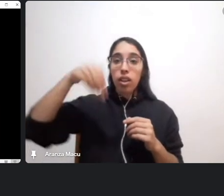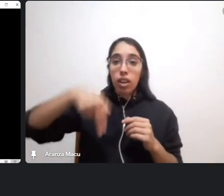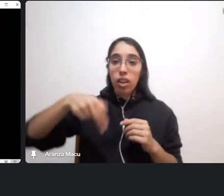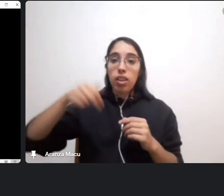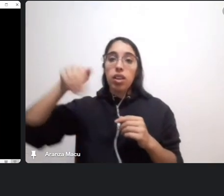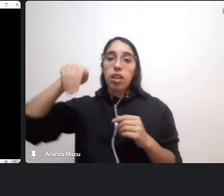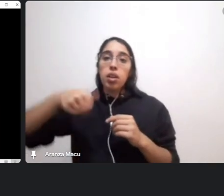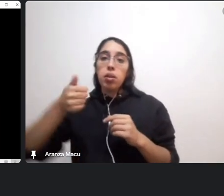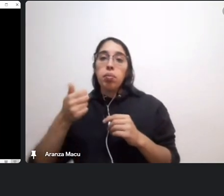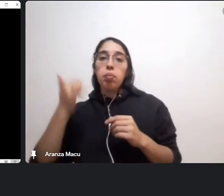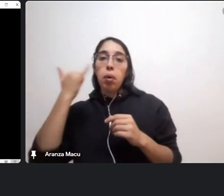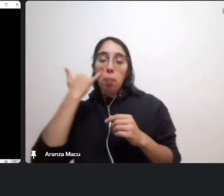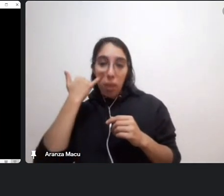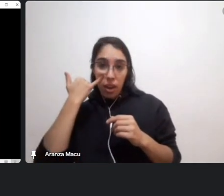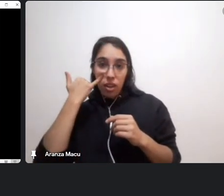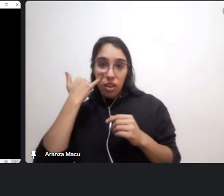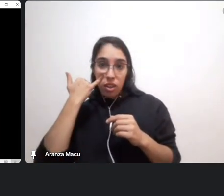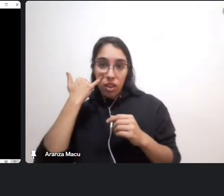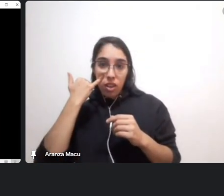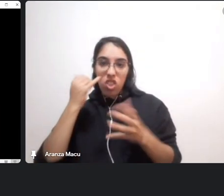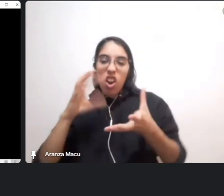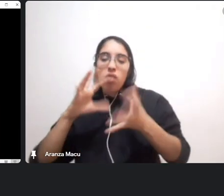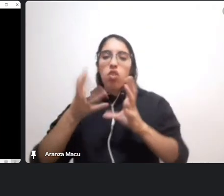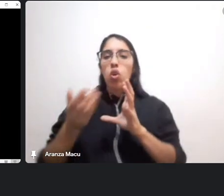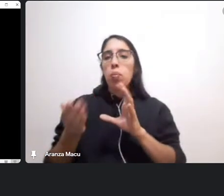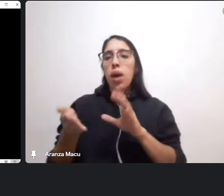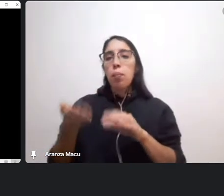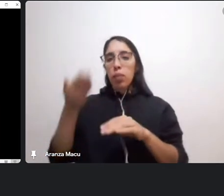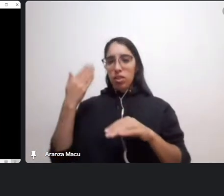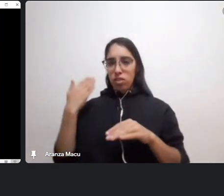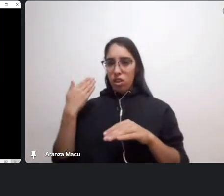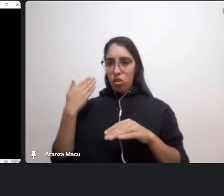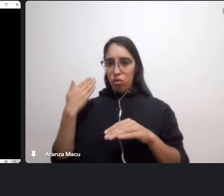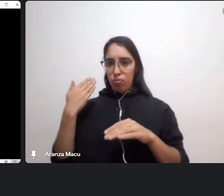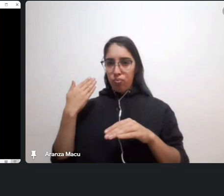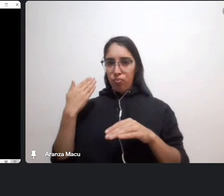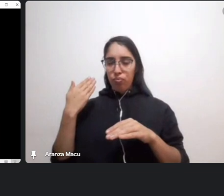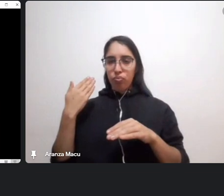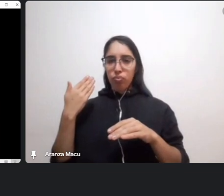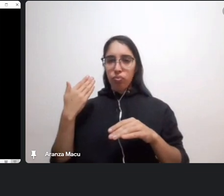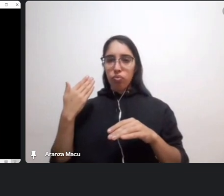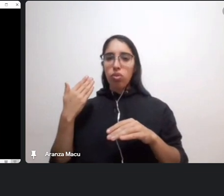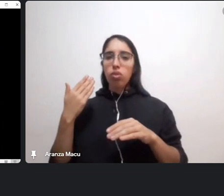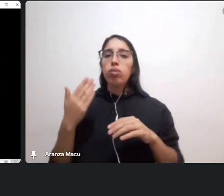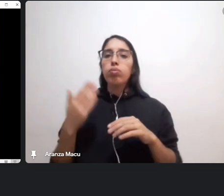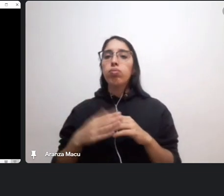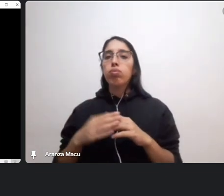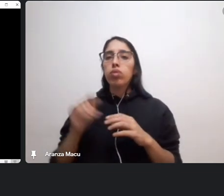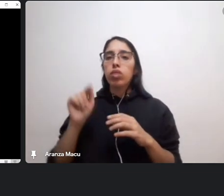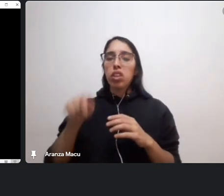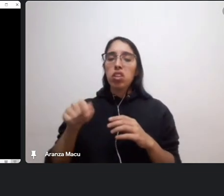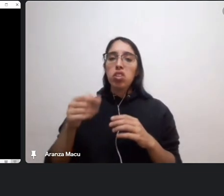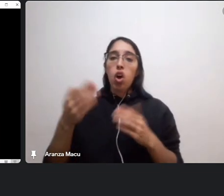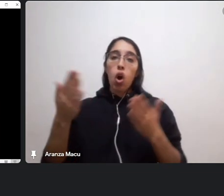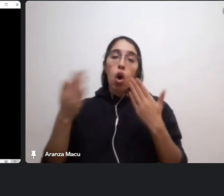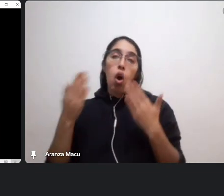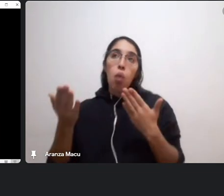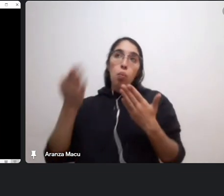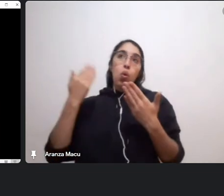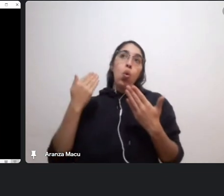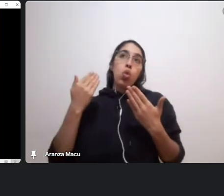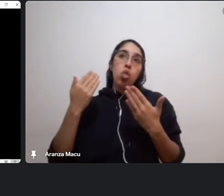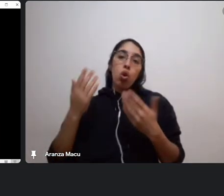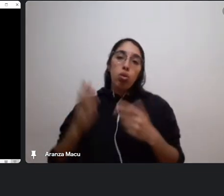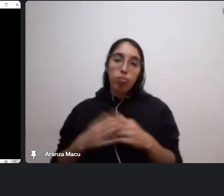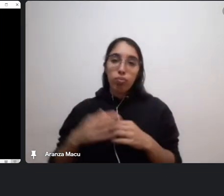could y el de may es might, que sería entonces pudo, pudieron, podían,